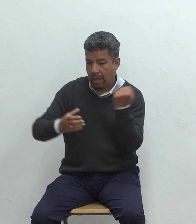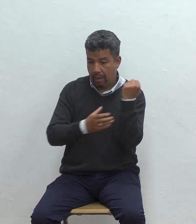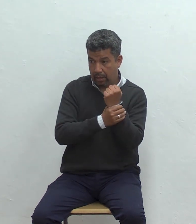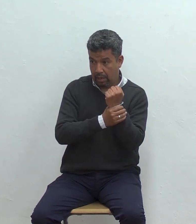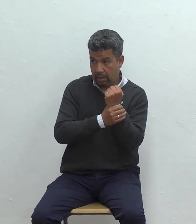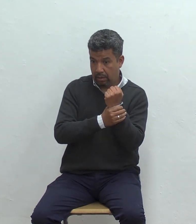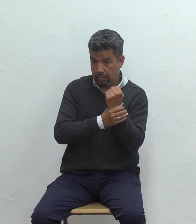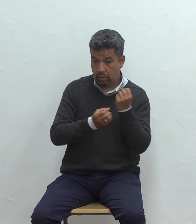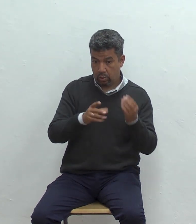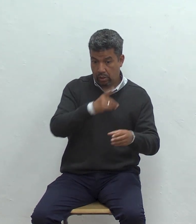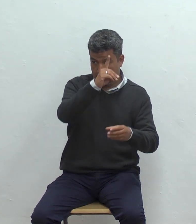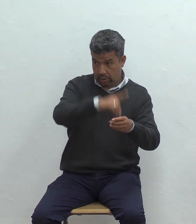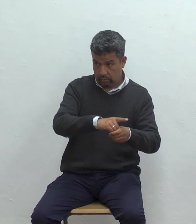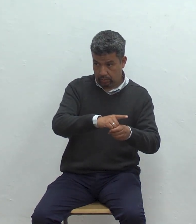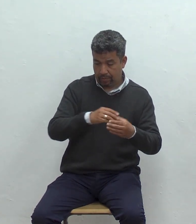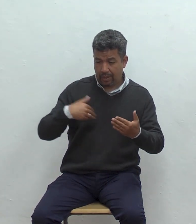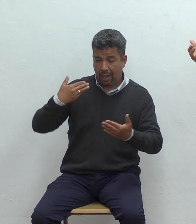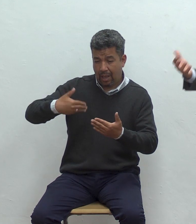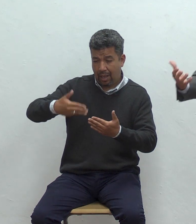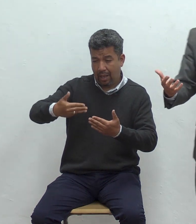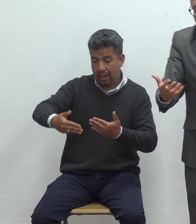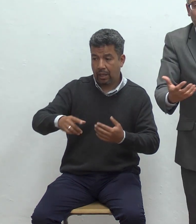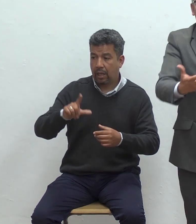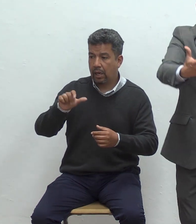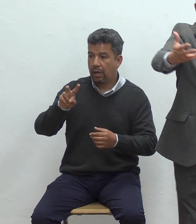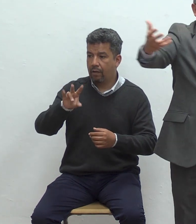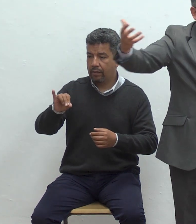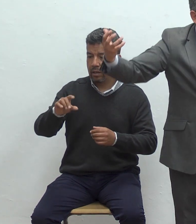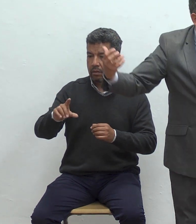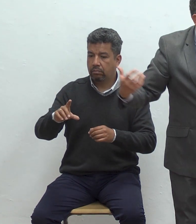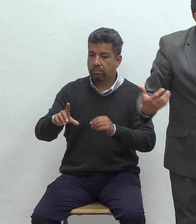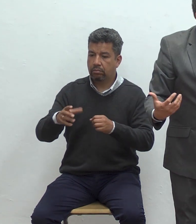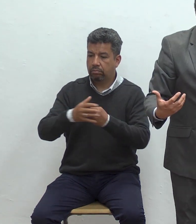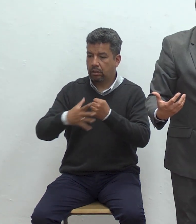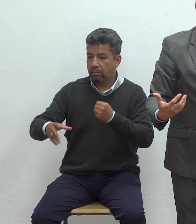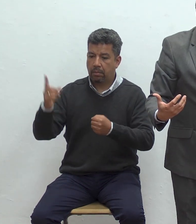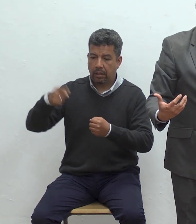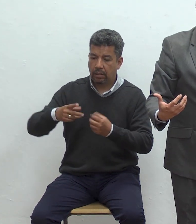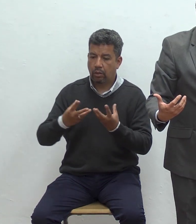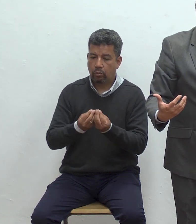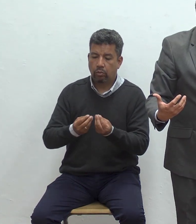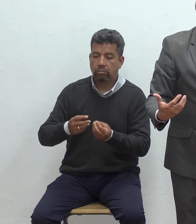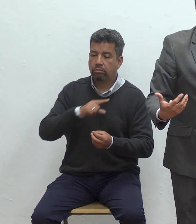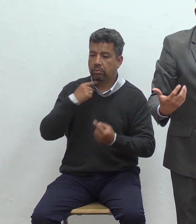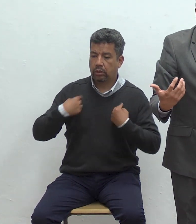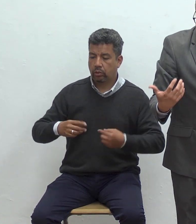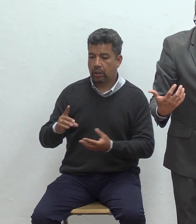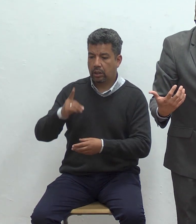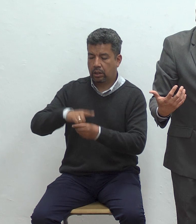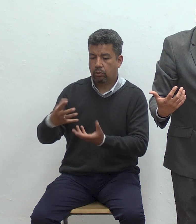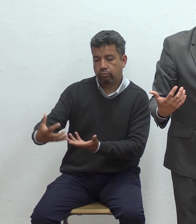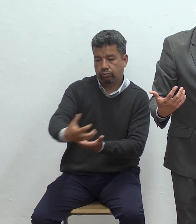Abraham, cuando dio los diezmos, hasta Leví, que es el sacerdocio que recibe los diezmos de todas las otras tribus. Pero